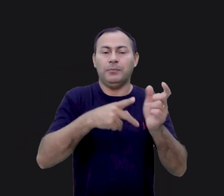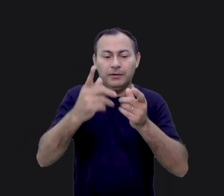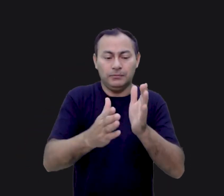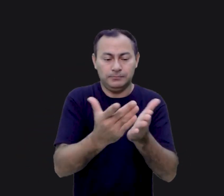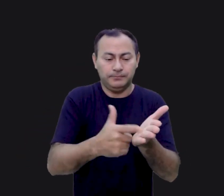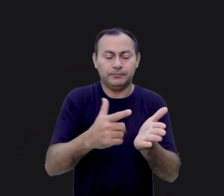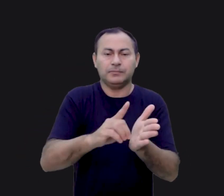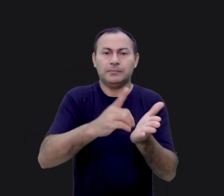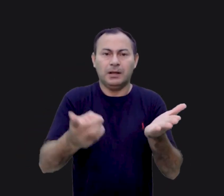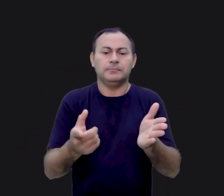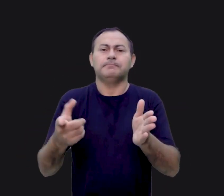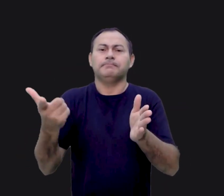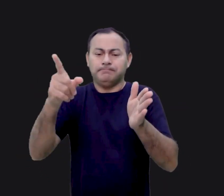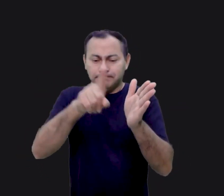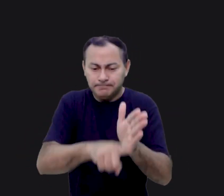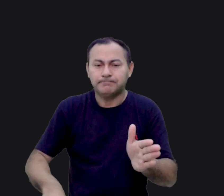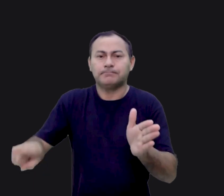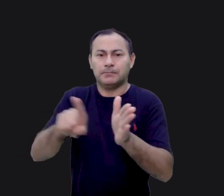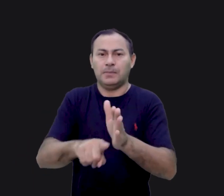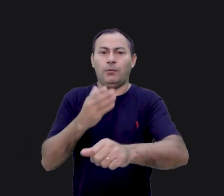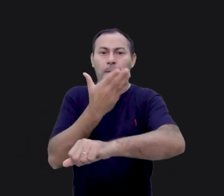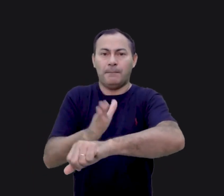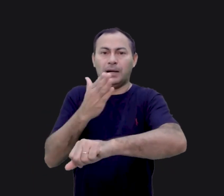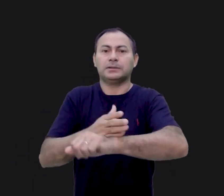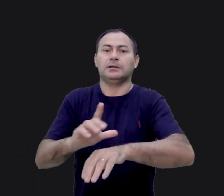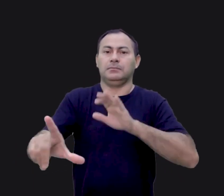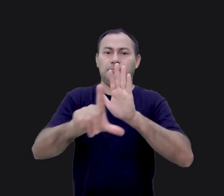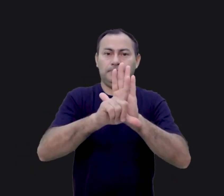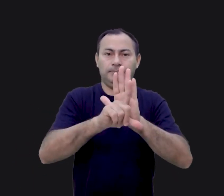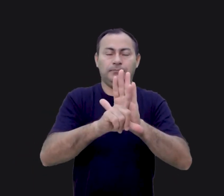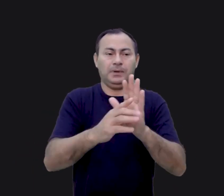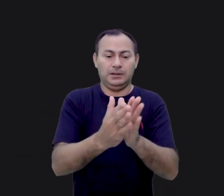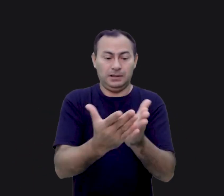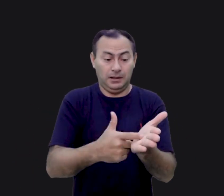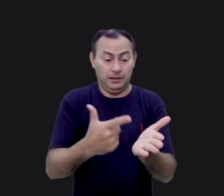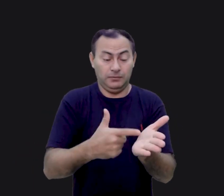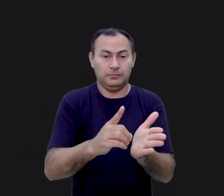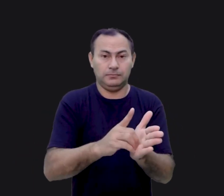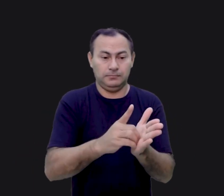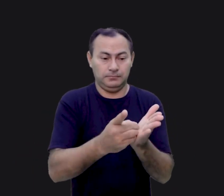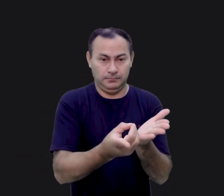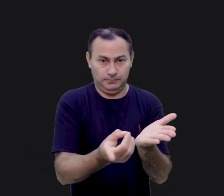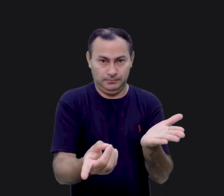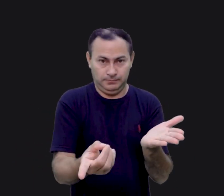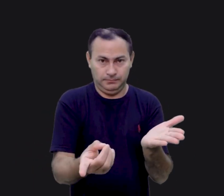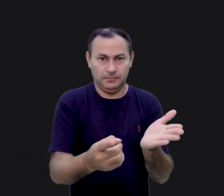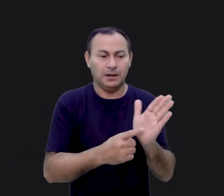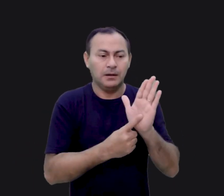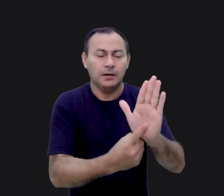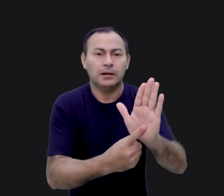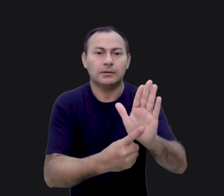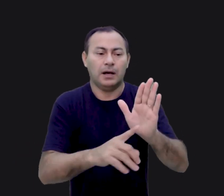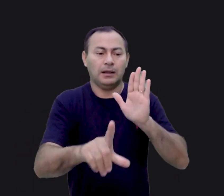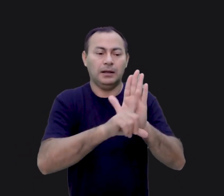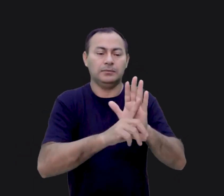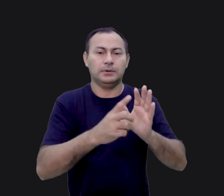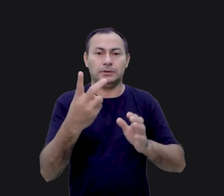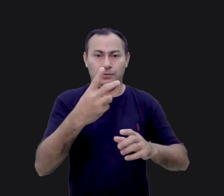uma repetição é uma repetição com aplicação ele é uma declaração da lei para a segunda geração do Povo de Deus